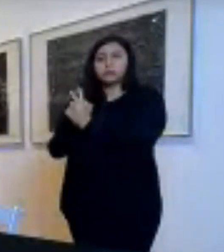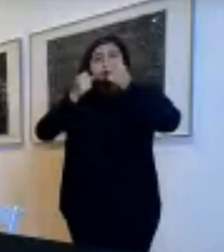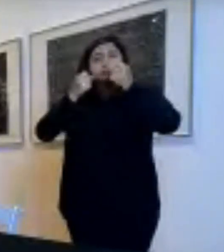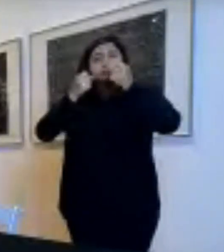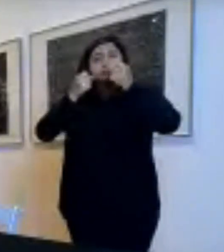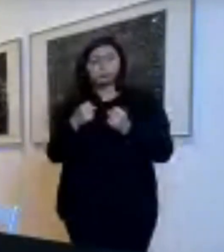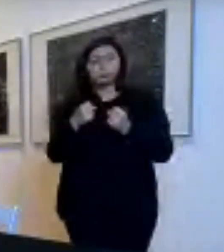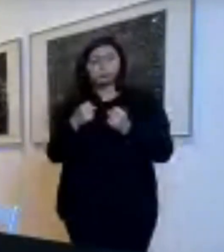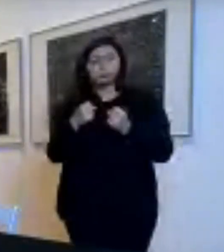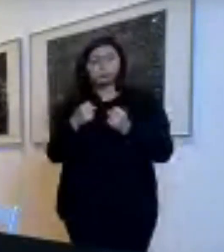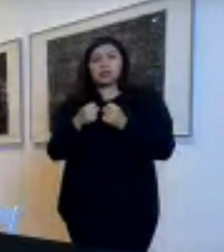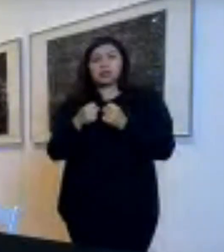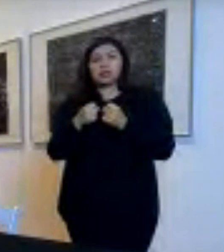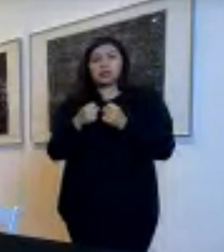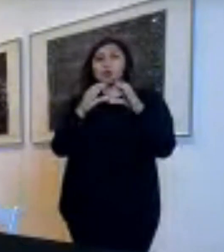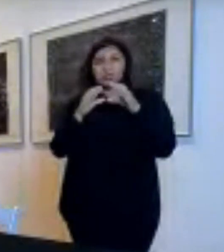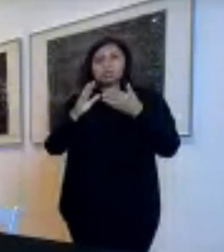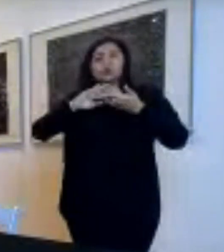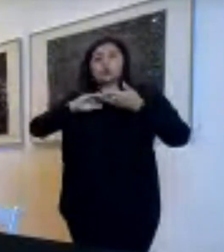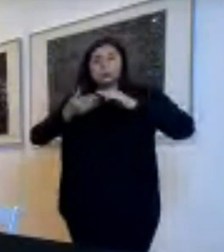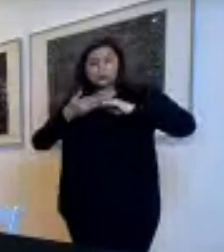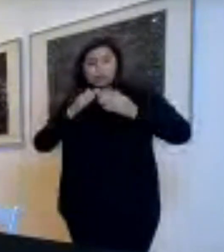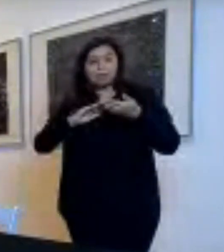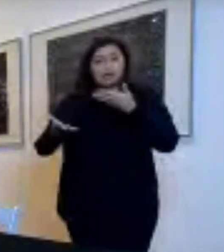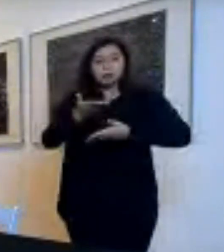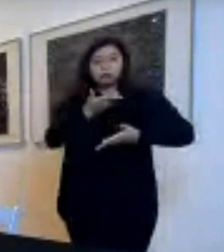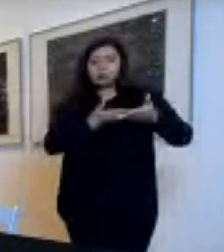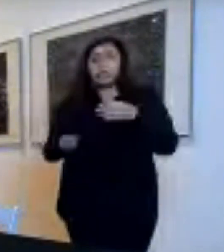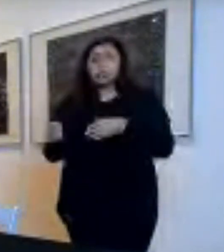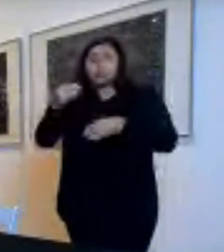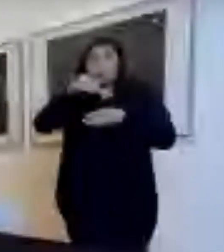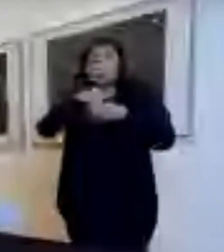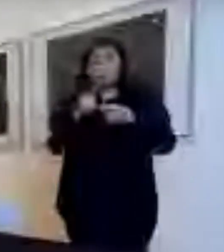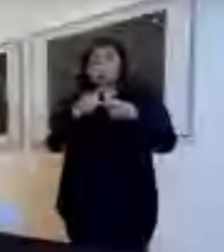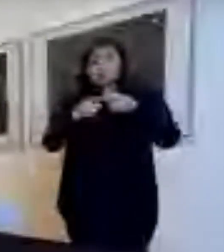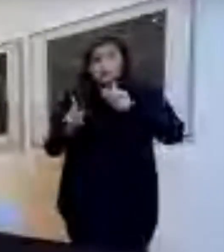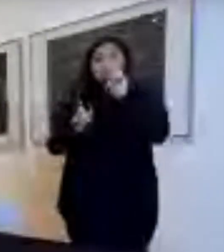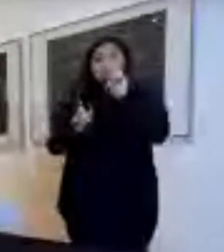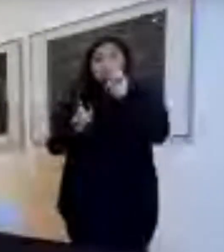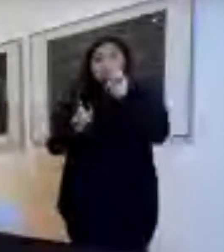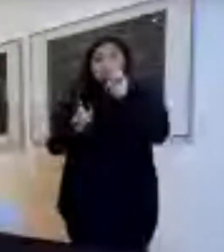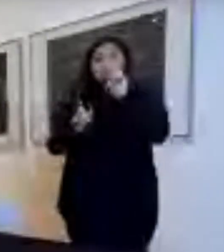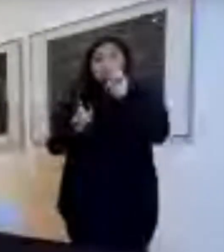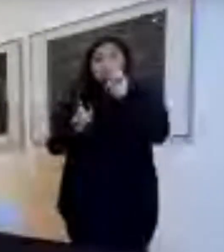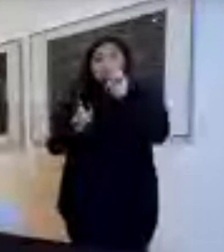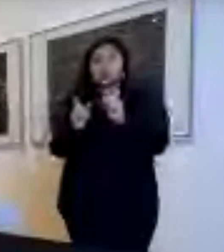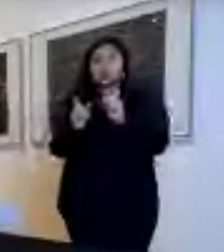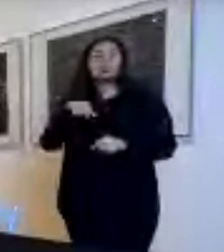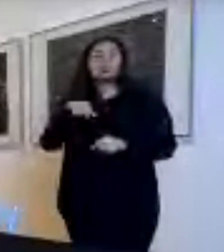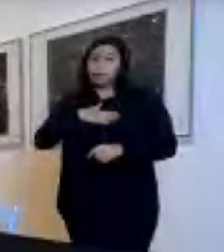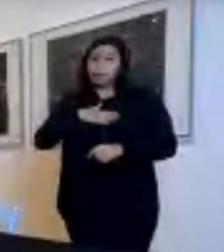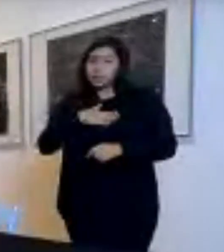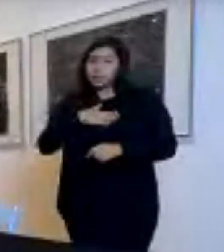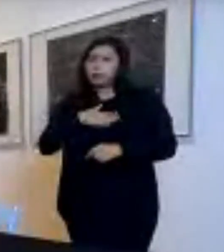posibilidad de establecer esta comunidad y de ser parte de otro era algo que nosotros añoramos